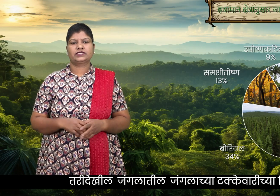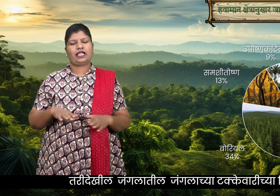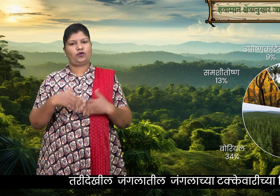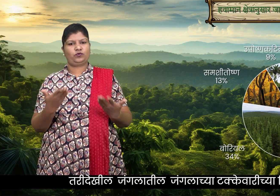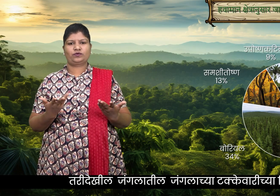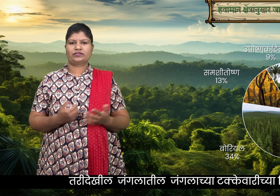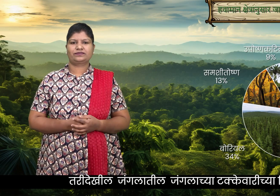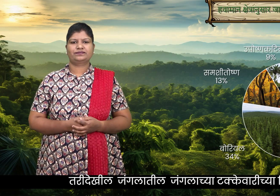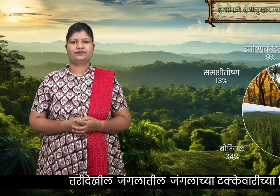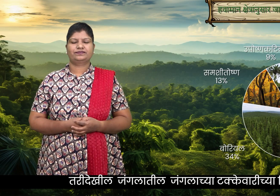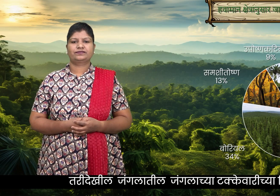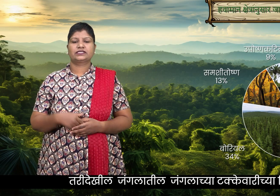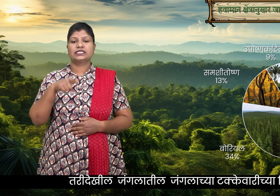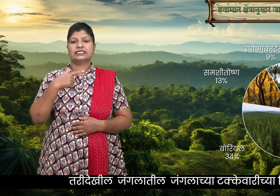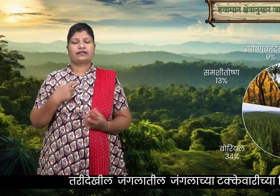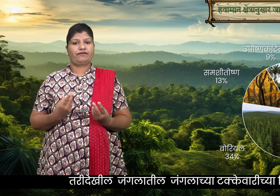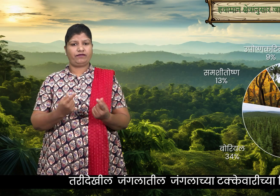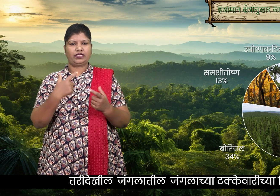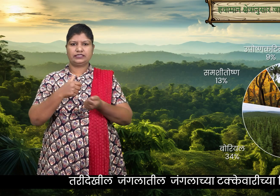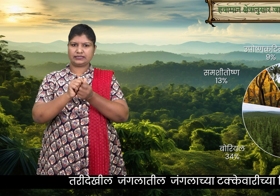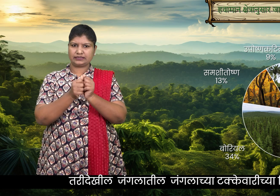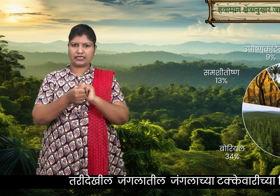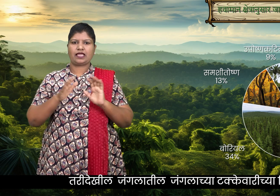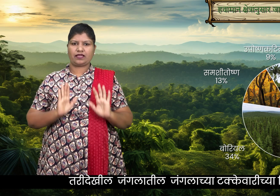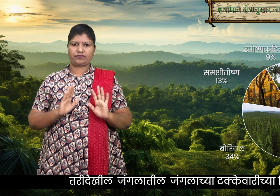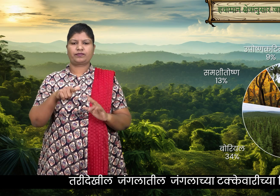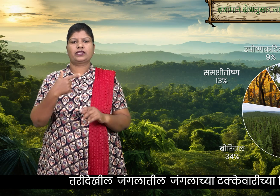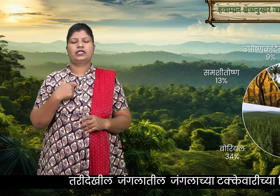तरी देखील जंगलातील जंगलाच्या टक्केवारीच्या वितरणामध्ये